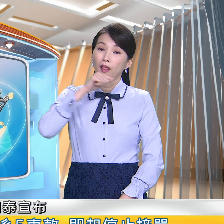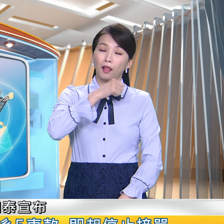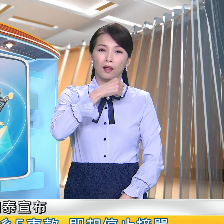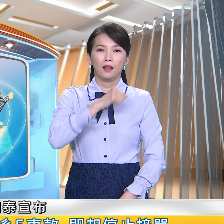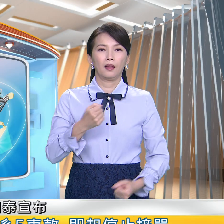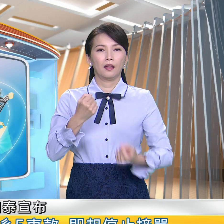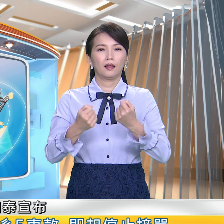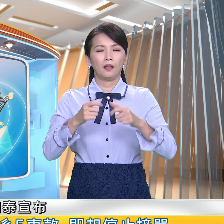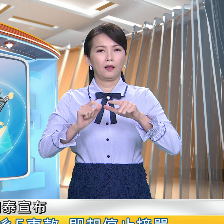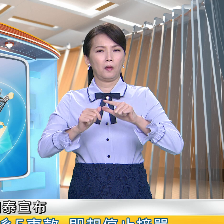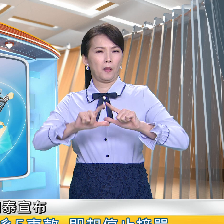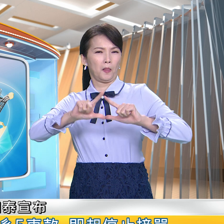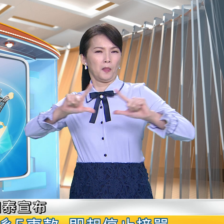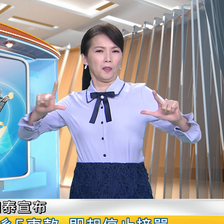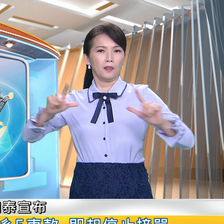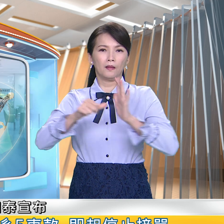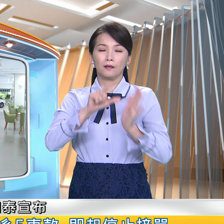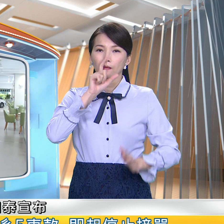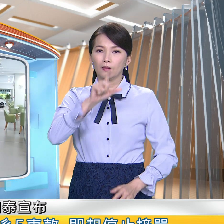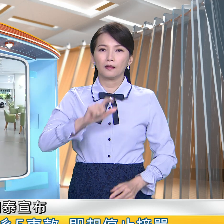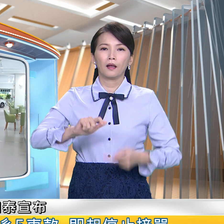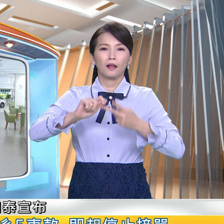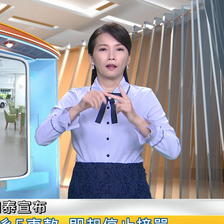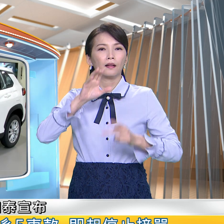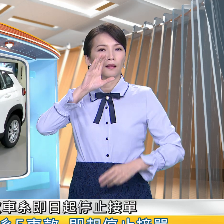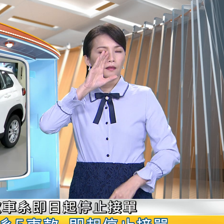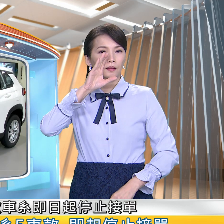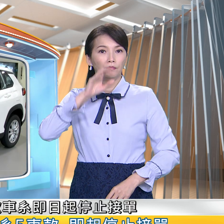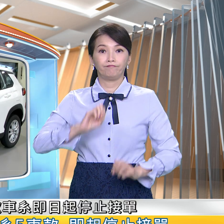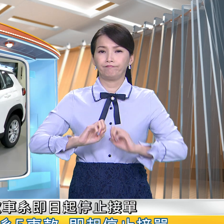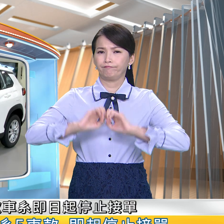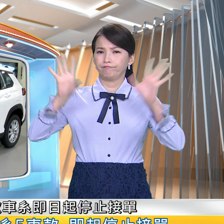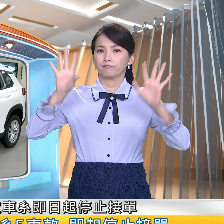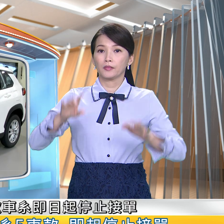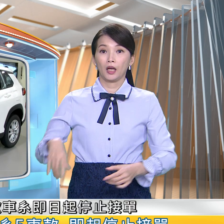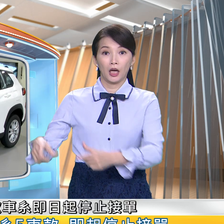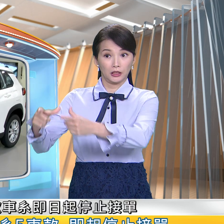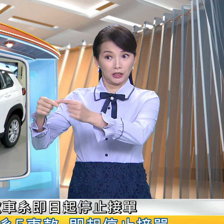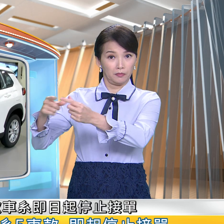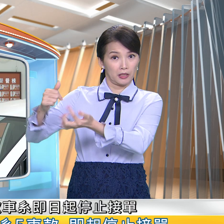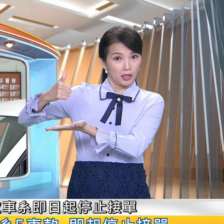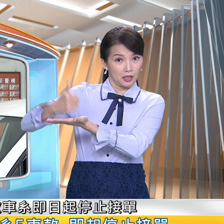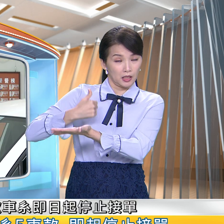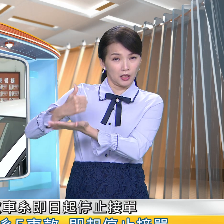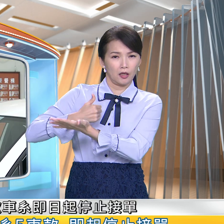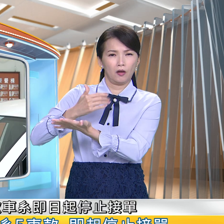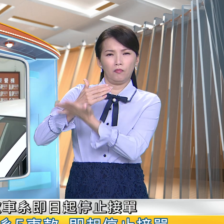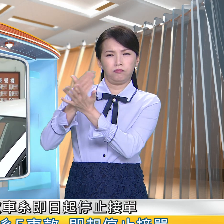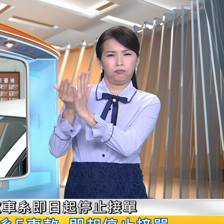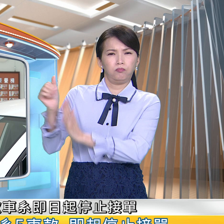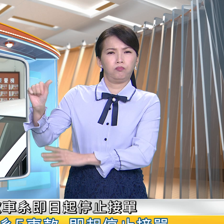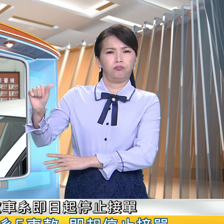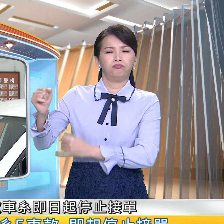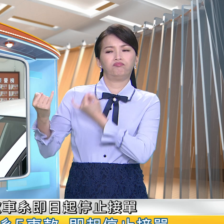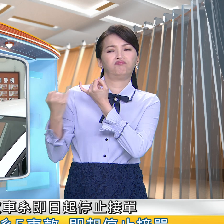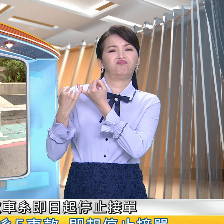国内汽车大厂和泰宣布，日本进口的五款车系即日起停止接